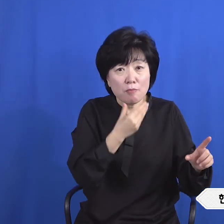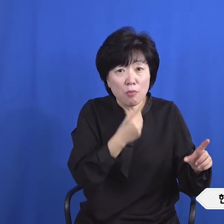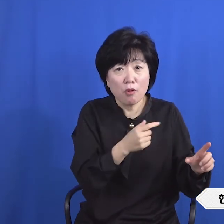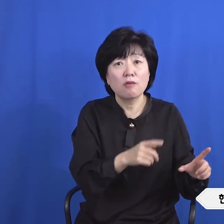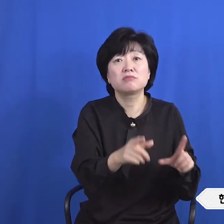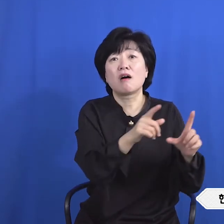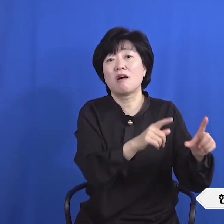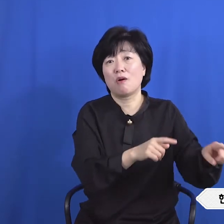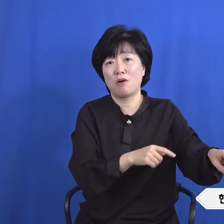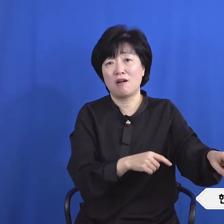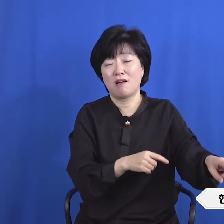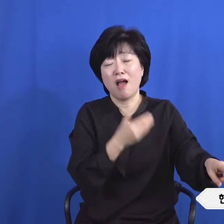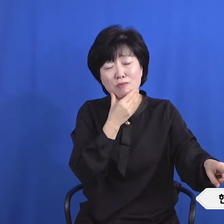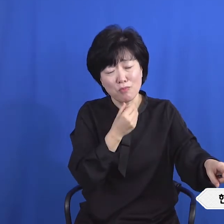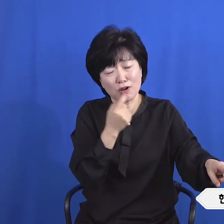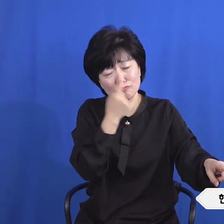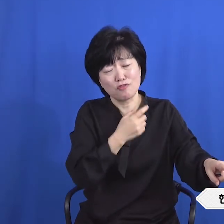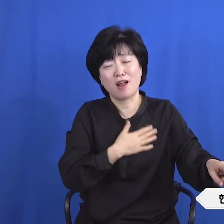알고 사는 것입니다.